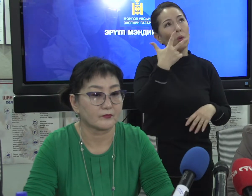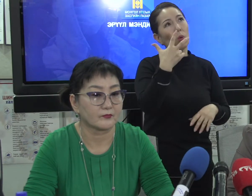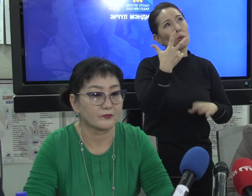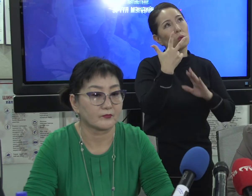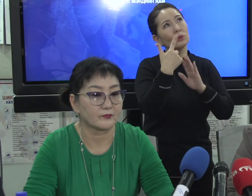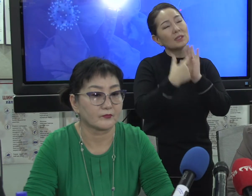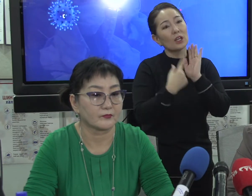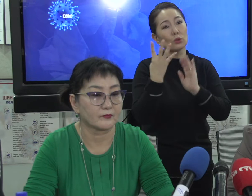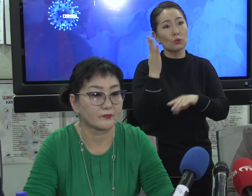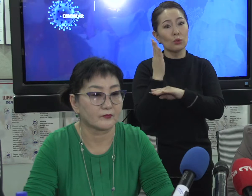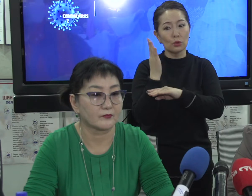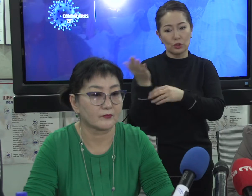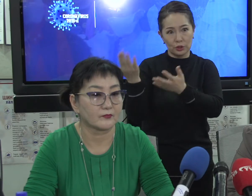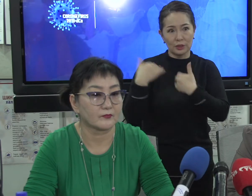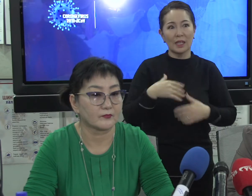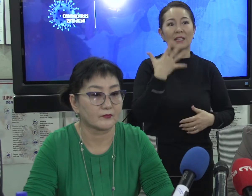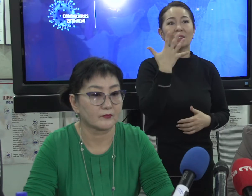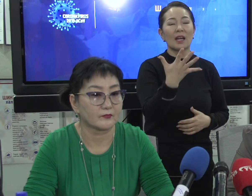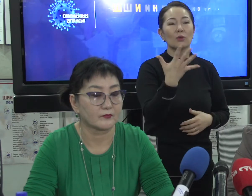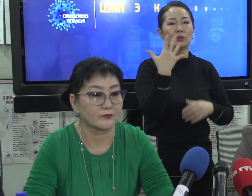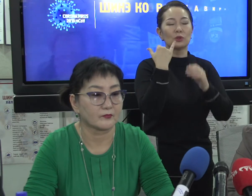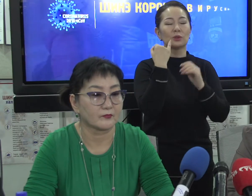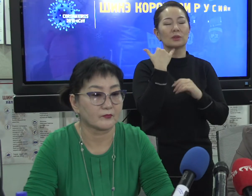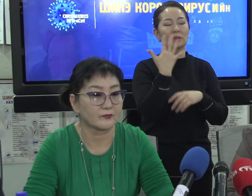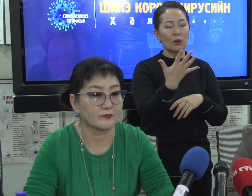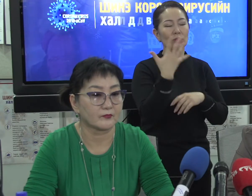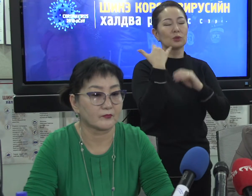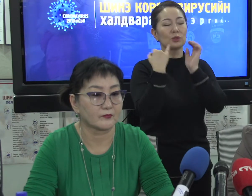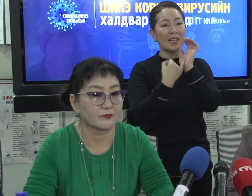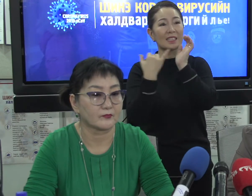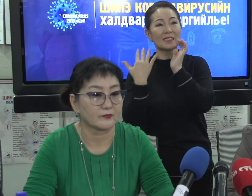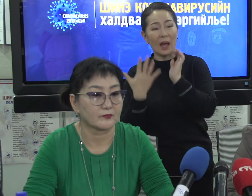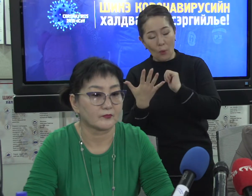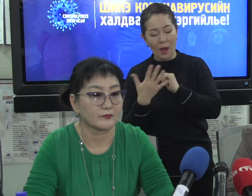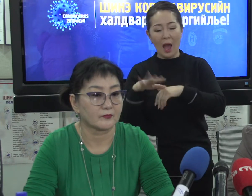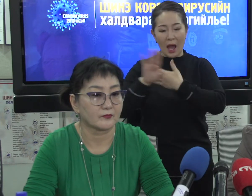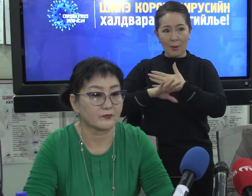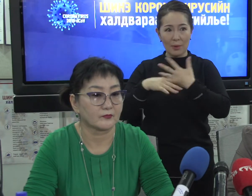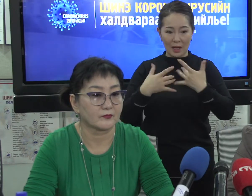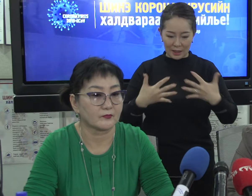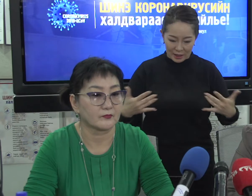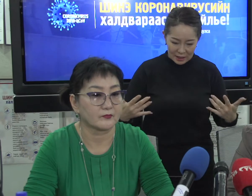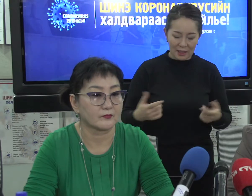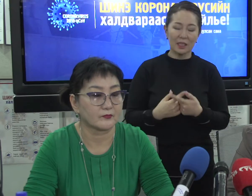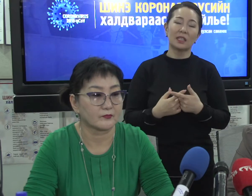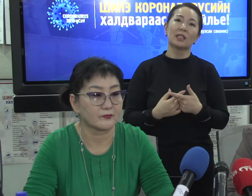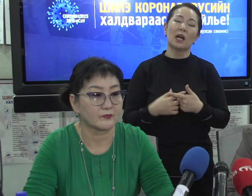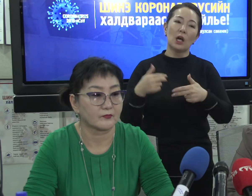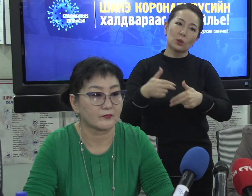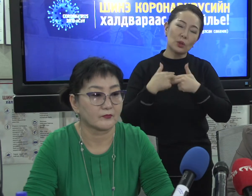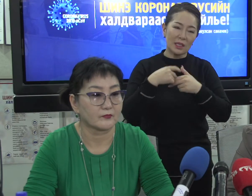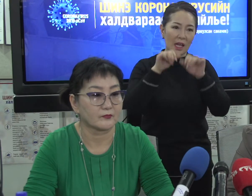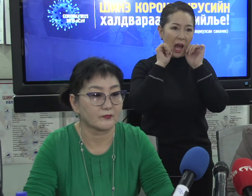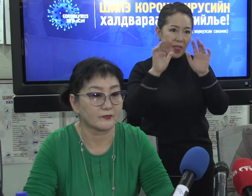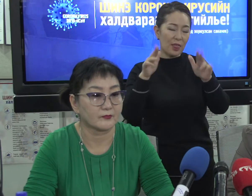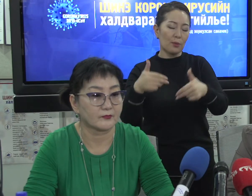өдөр 565 хил энэ хамгаалах хэрэгслийн хэрэгсэл болон бусад одоо энэ тосломжийн хэрэгс хандвийн